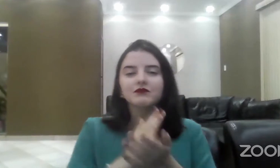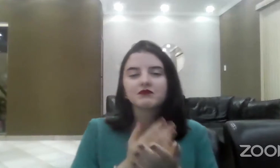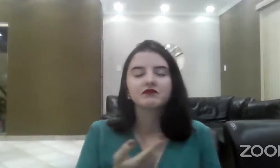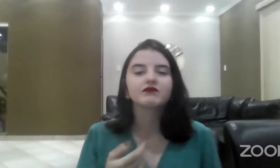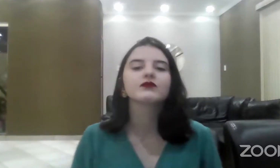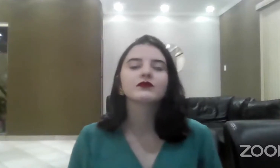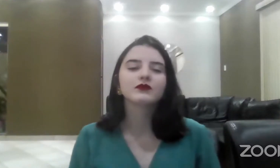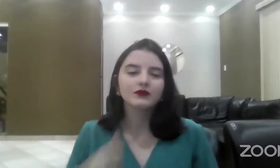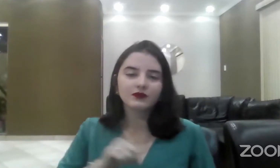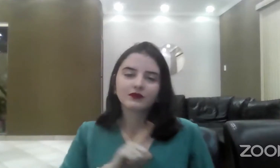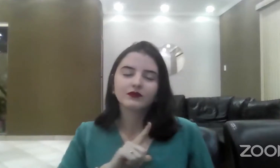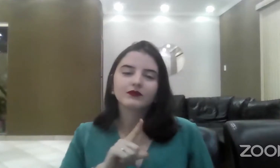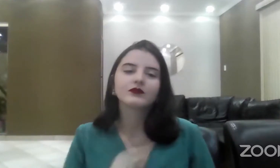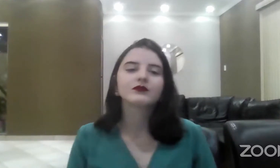Também eu tinha alguns amigos